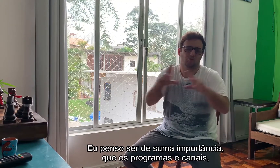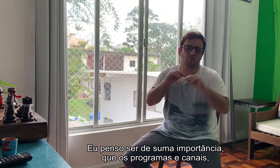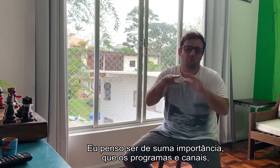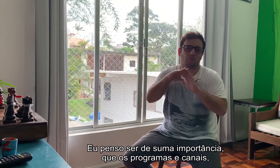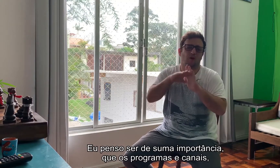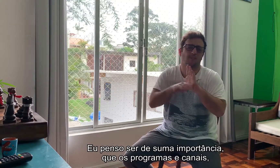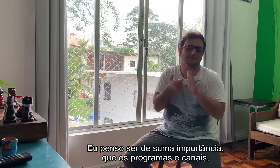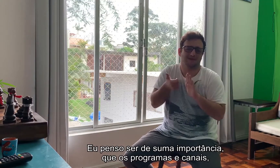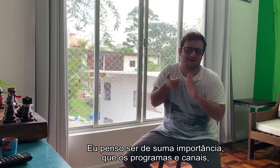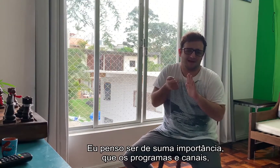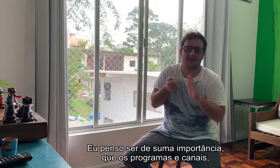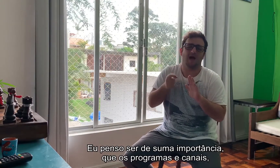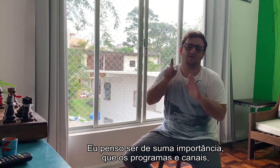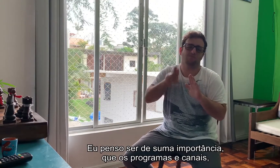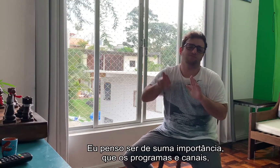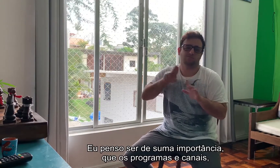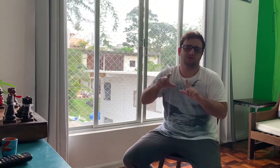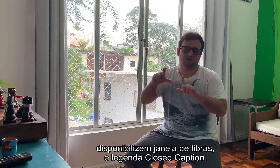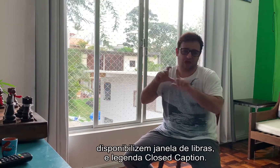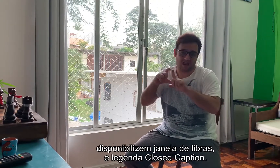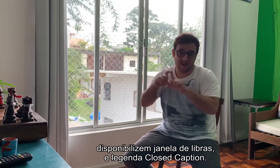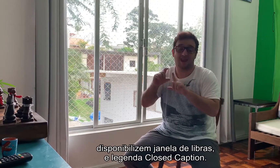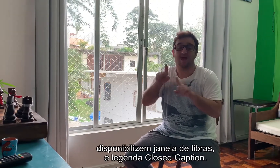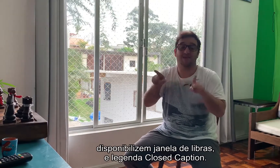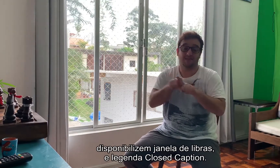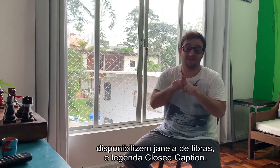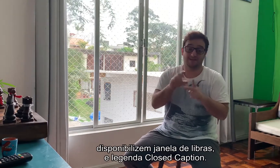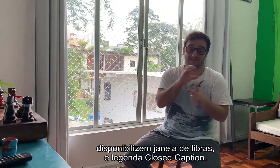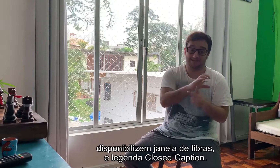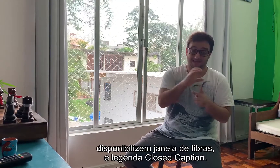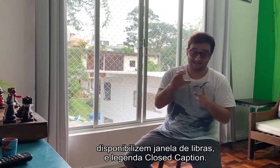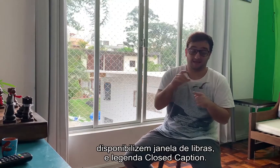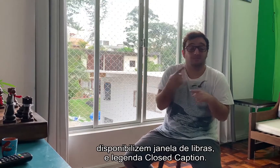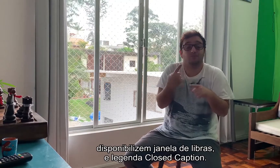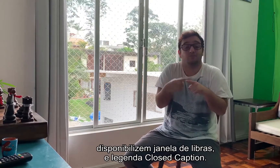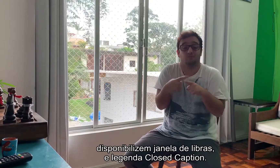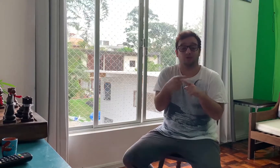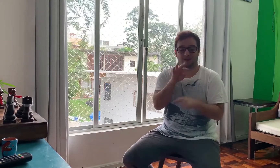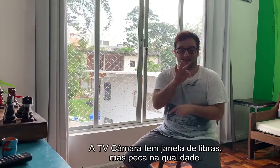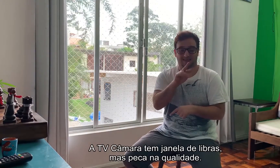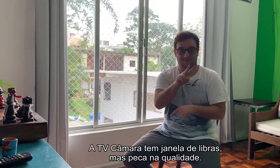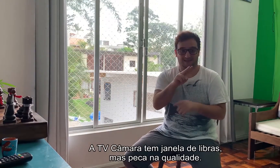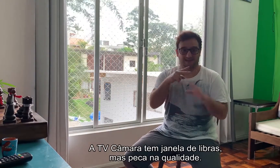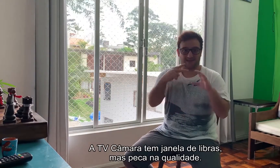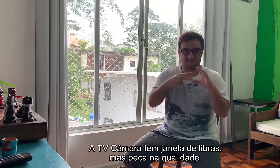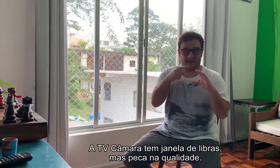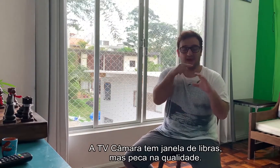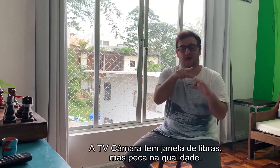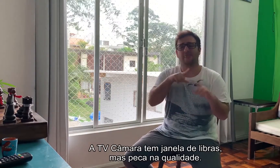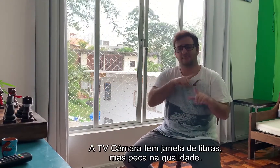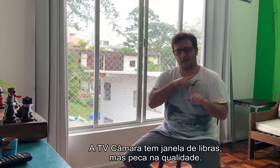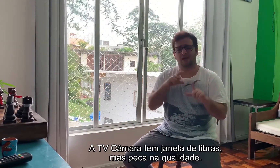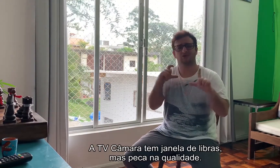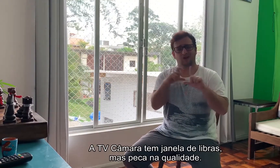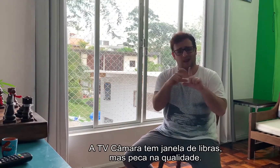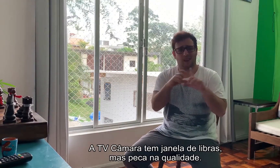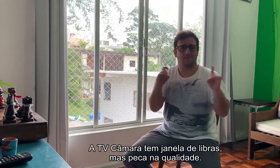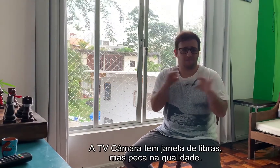penso ser de suma importância que os programas e canais disponibilizem janela de libras e legendas closed captions a